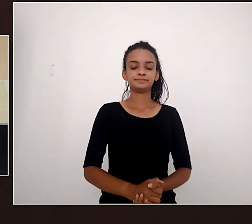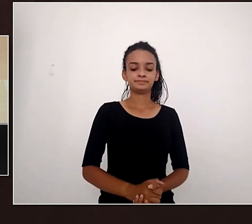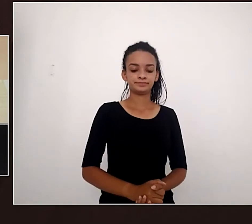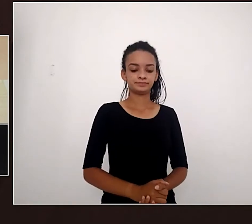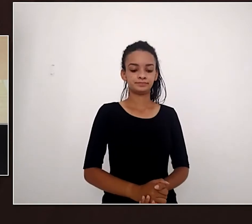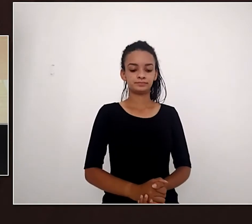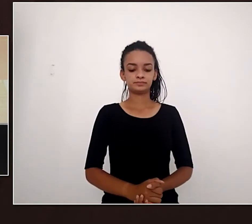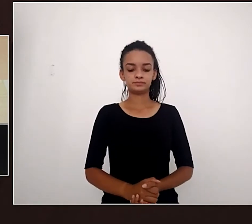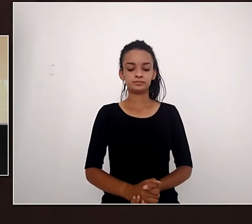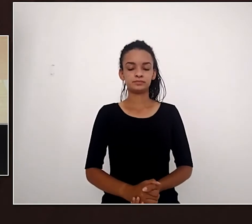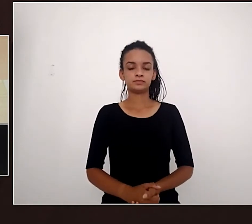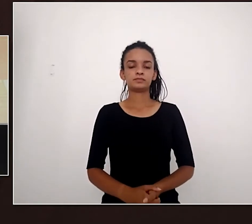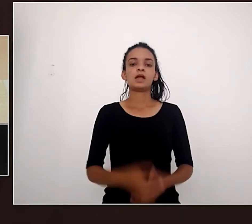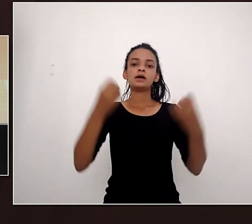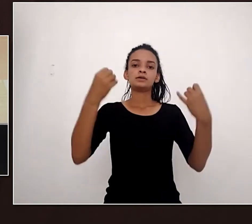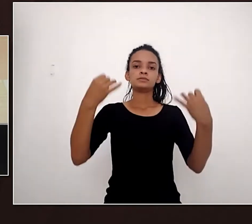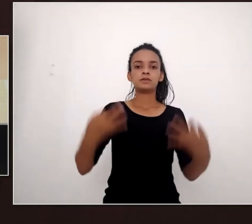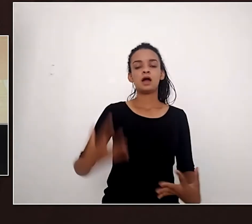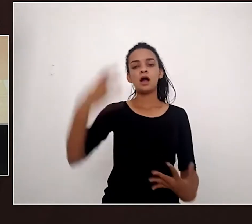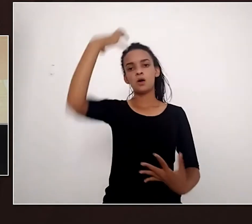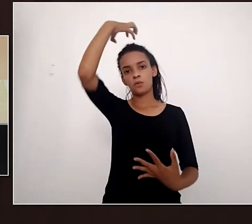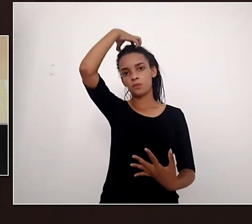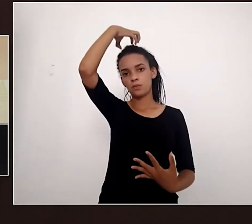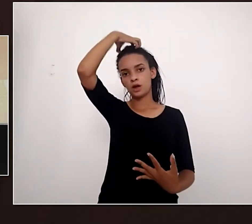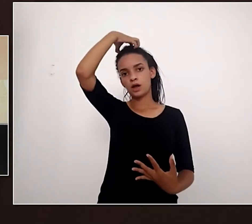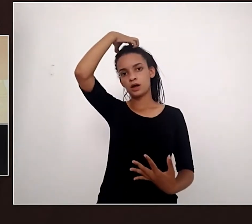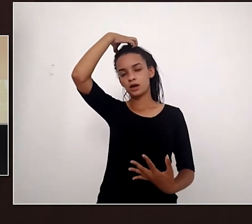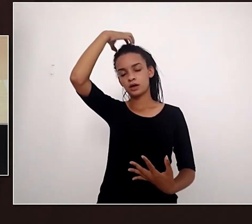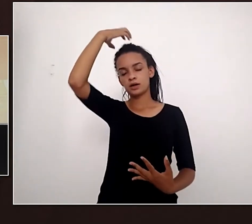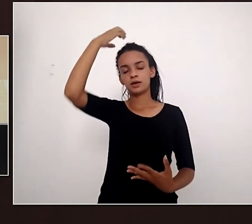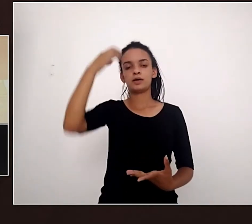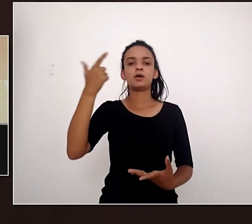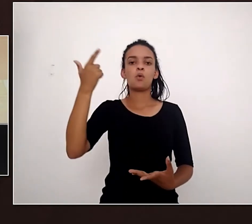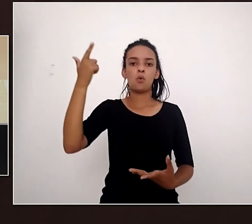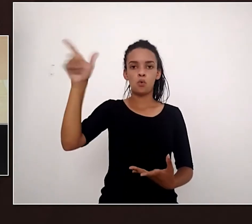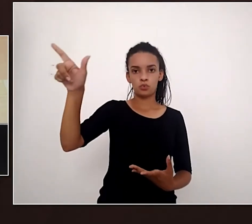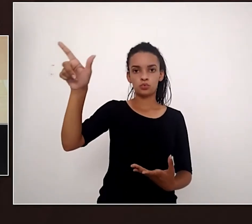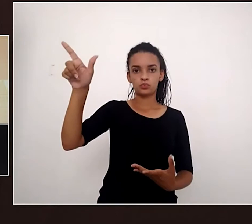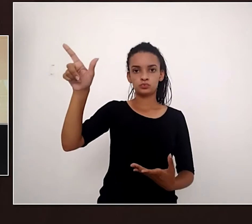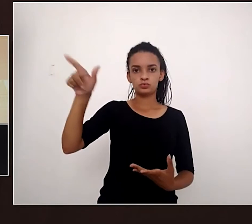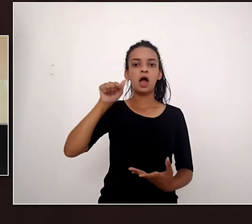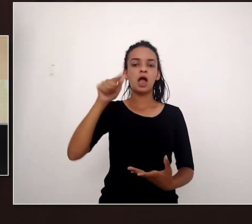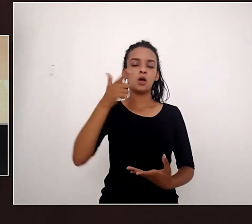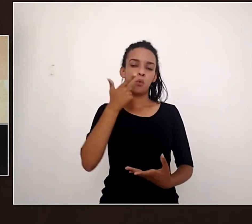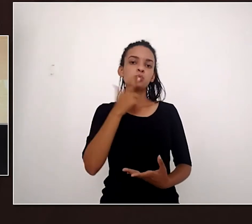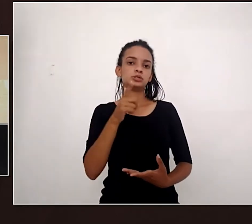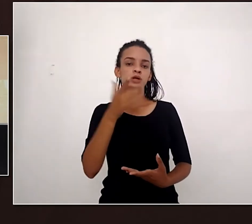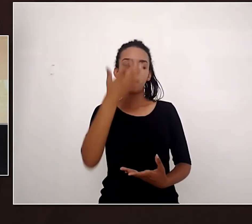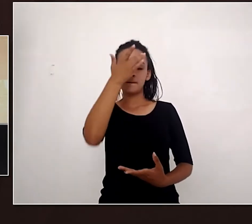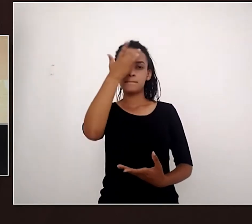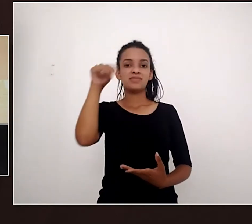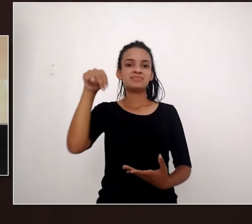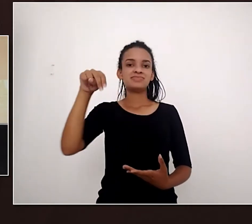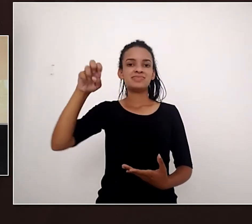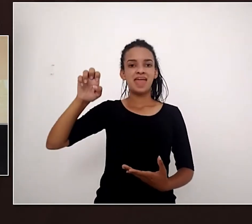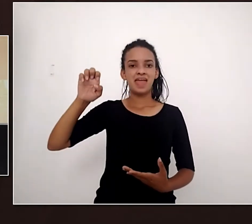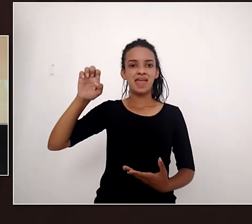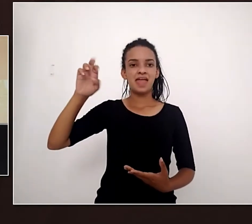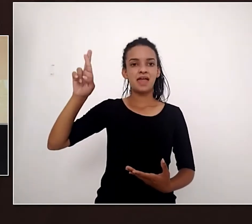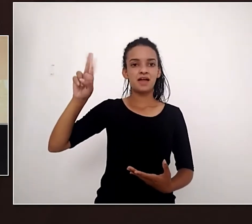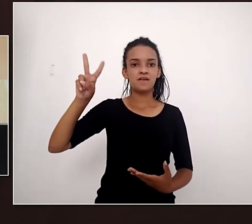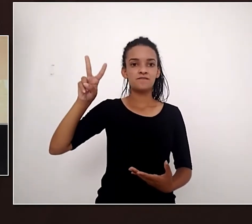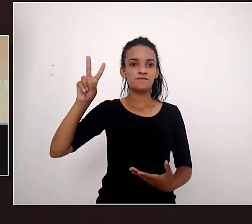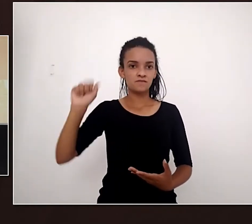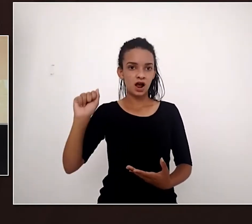reinado pacífico de Nerva. Finalmente veio um período de paz para os cristãos. Imperador Nerva,